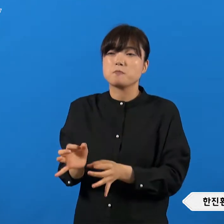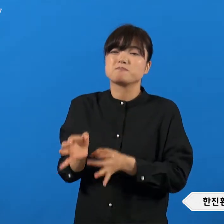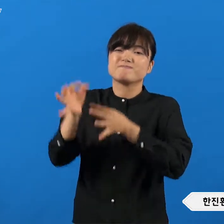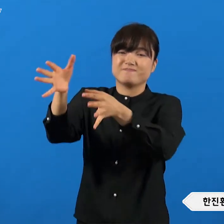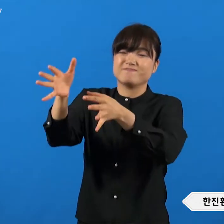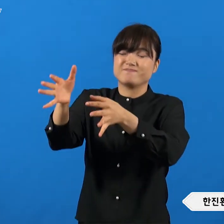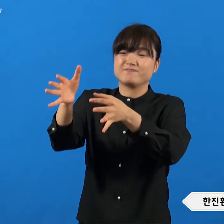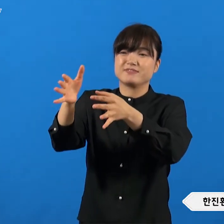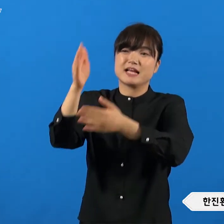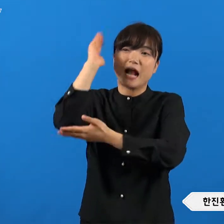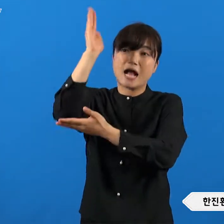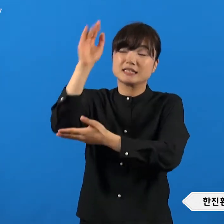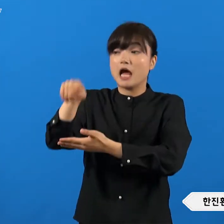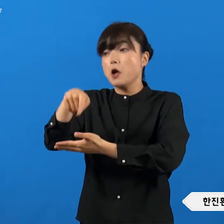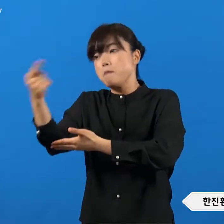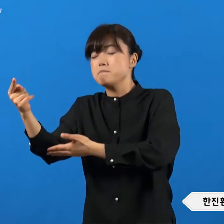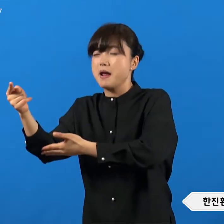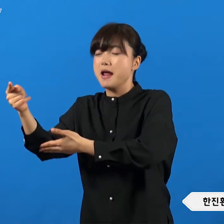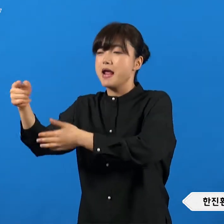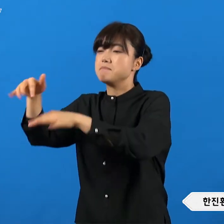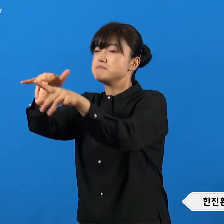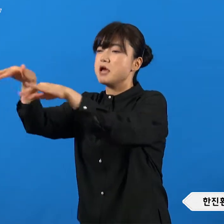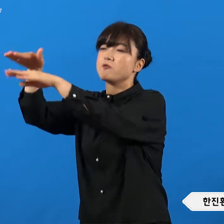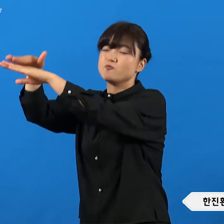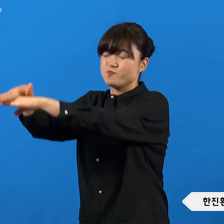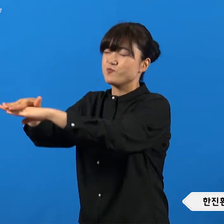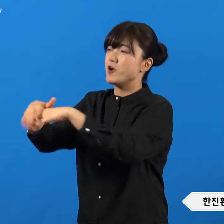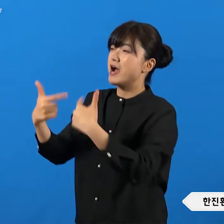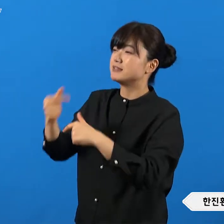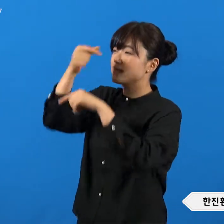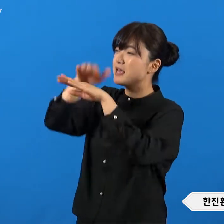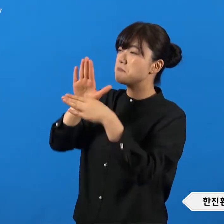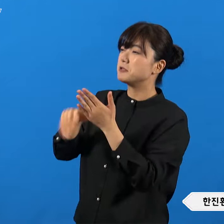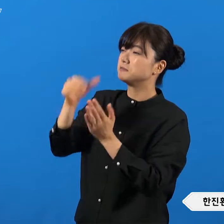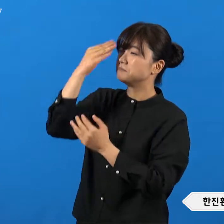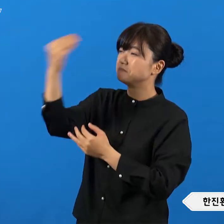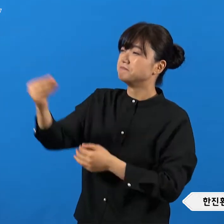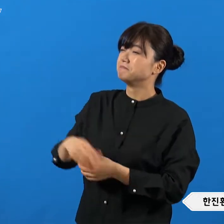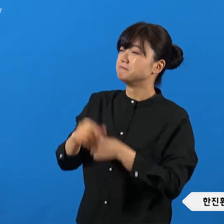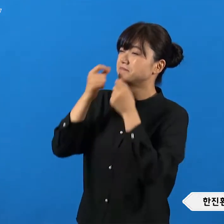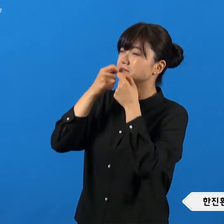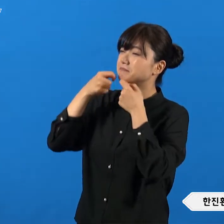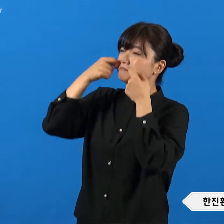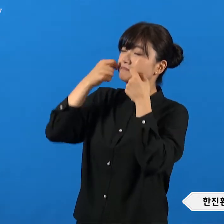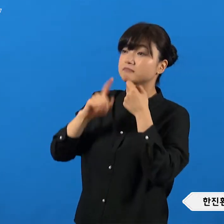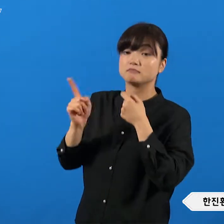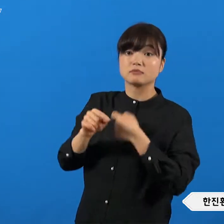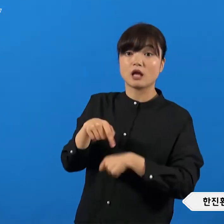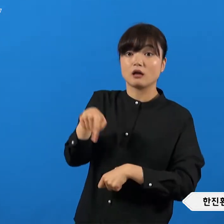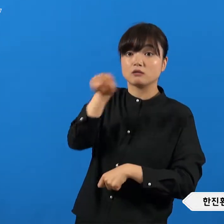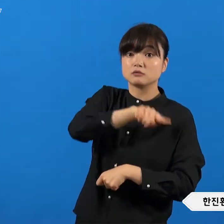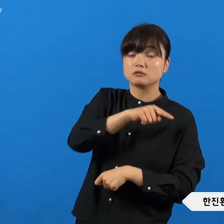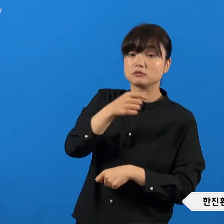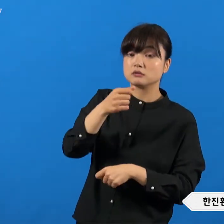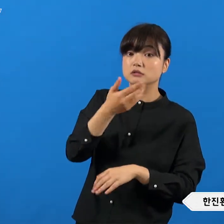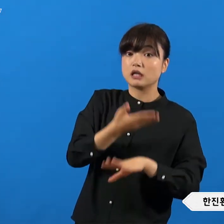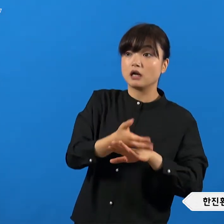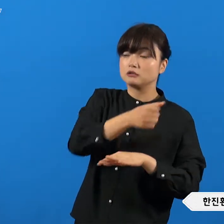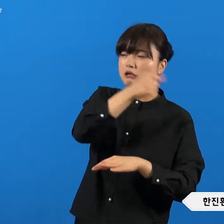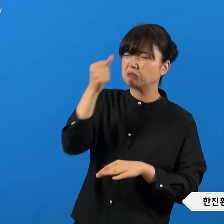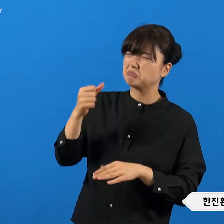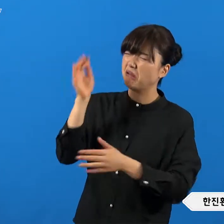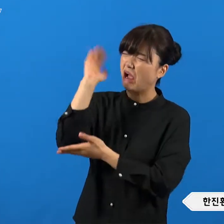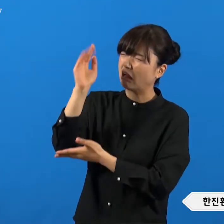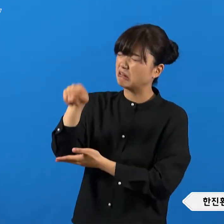강단 위에 올려놓고 예배 때마다 흐뭇한 표정으로 바라봅니다. 그런데 다른 장로님 한 분이 강단